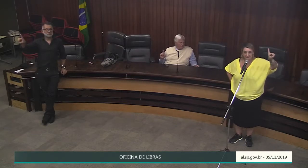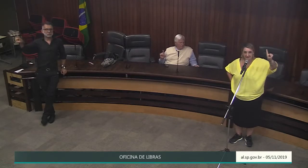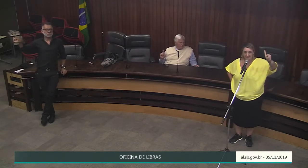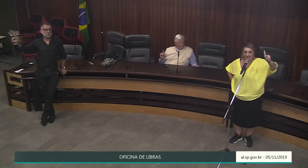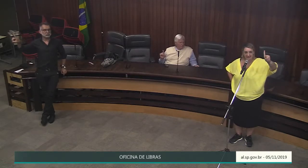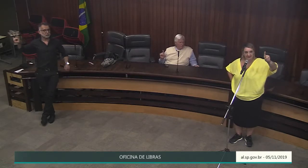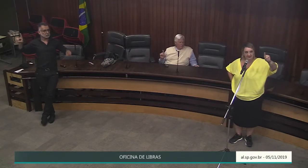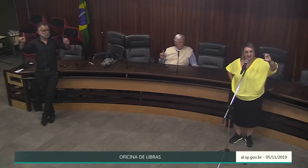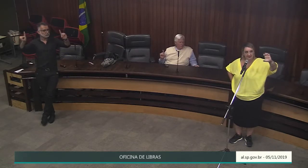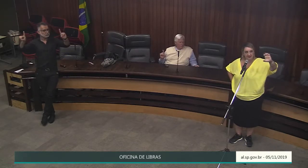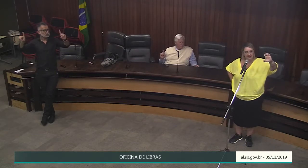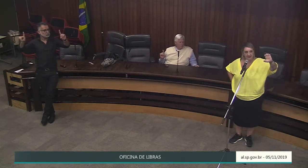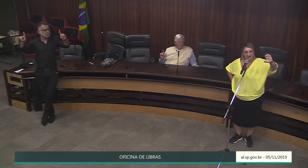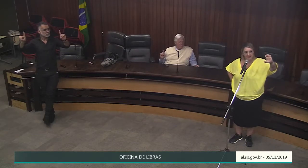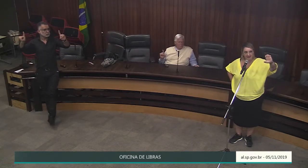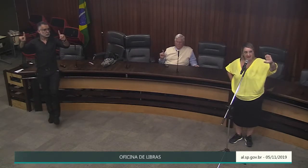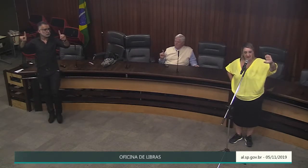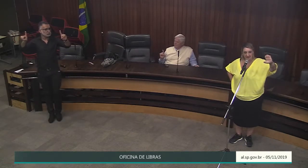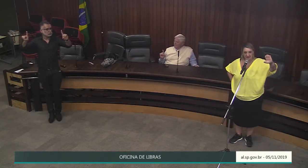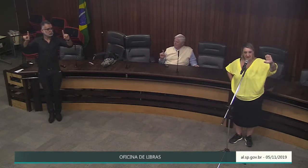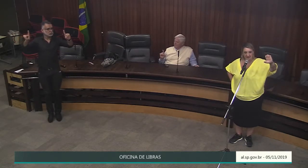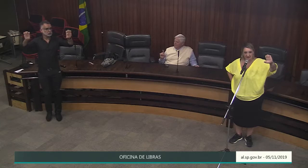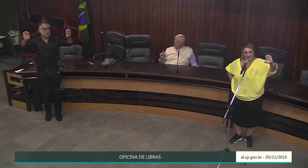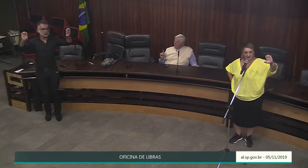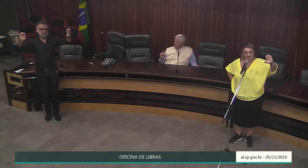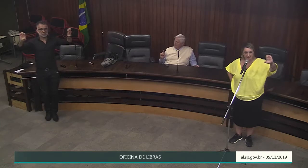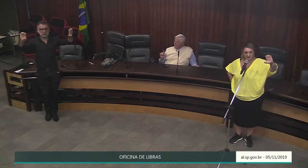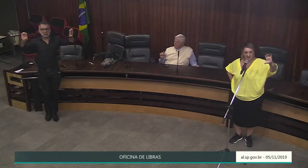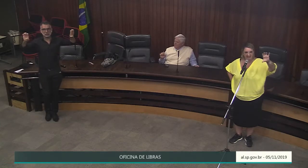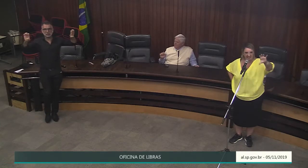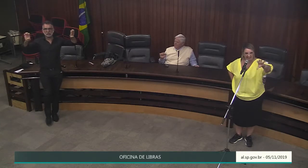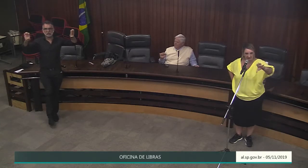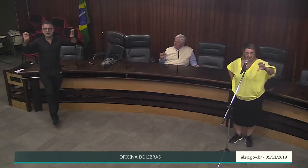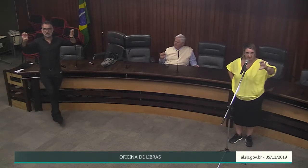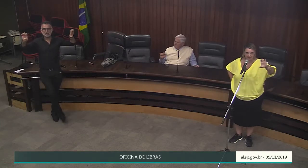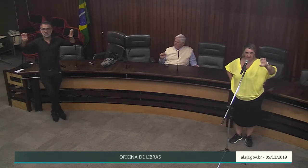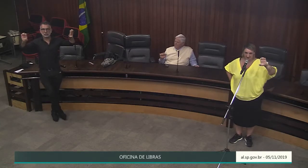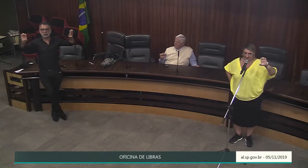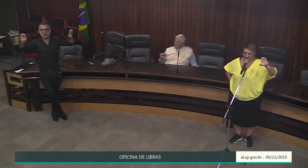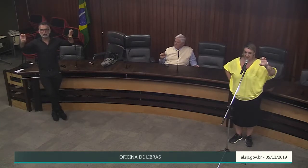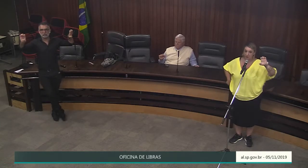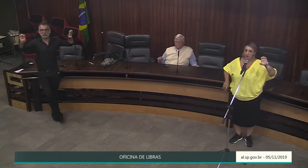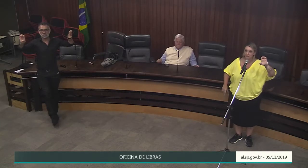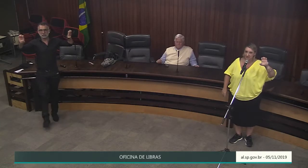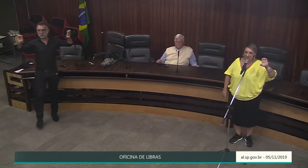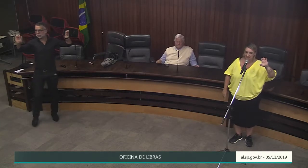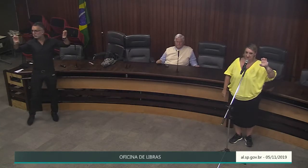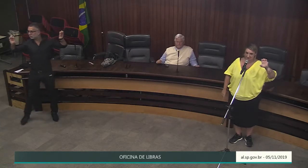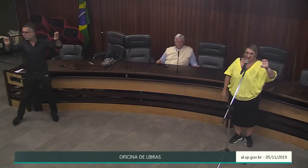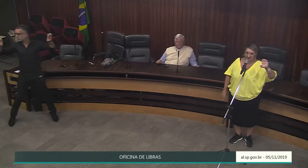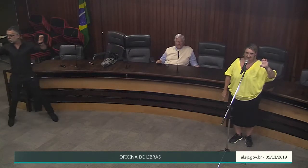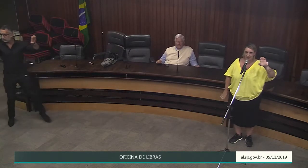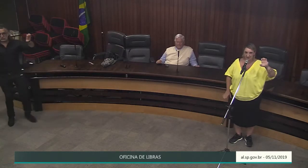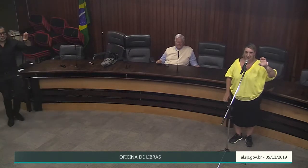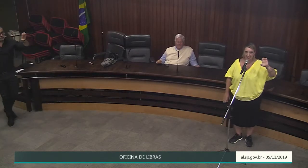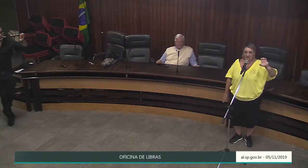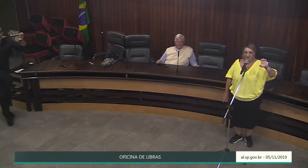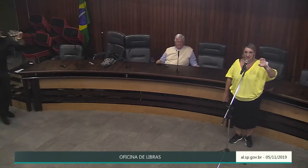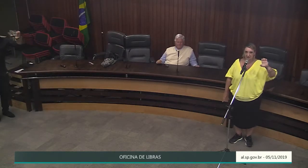D. E. Né? Não, é assim. Contínuo, tá? Contenham-se,